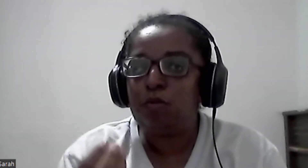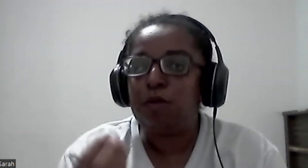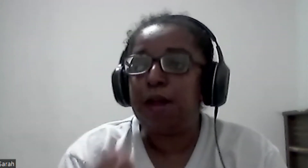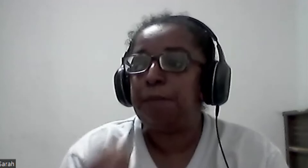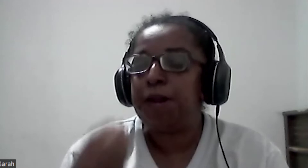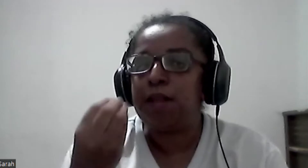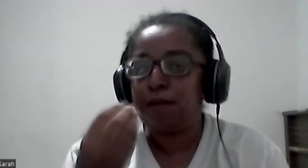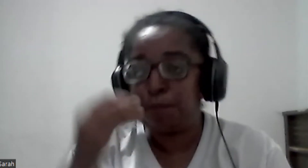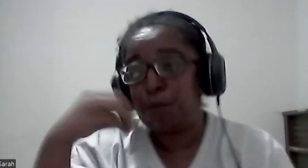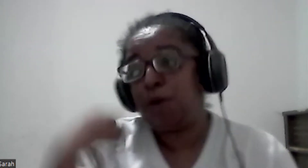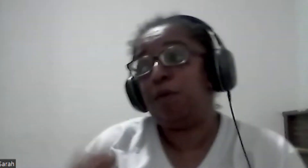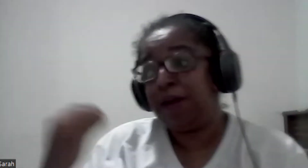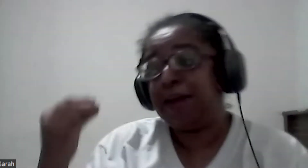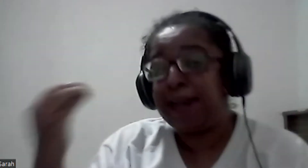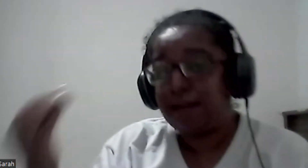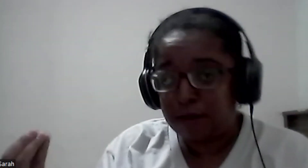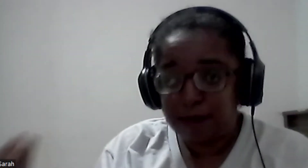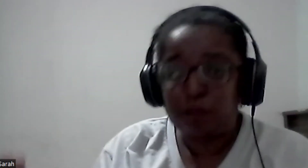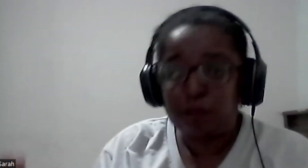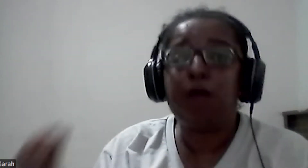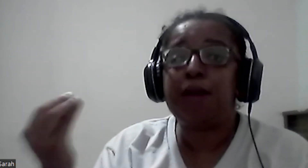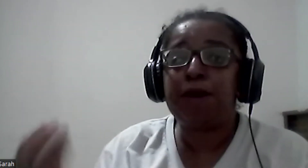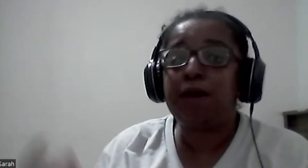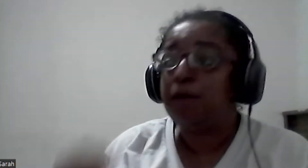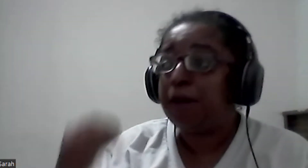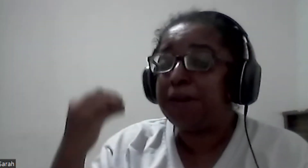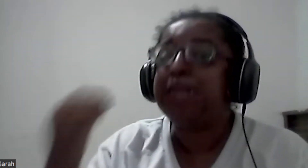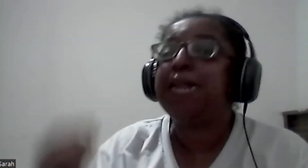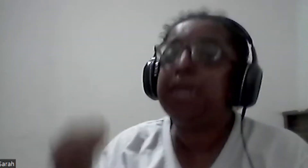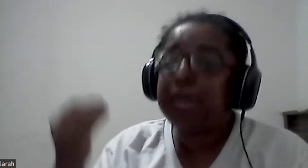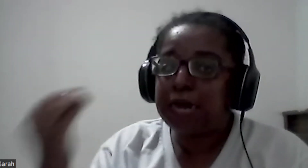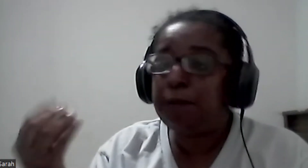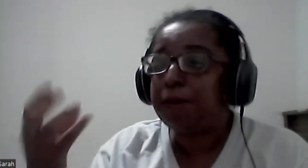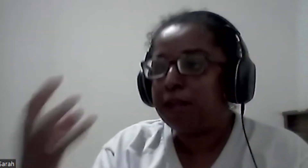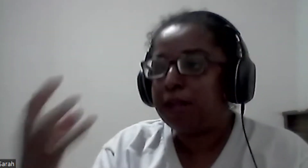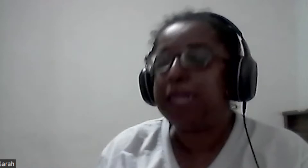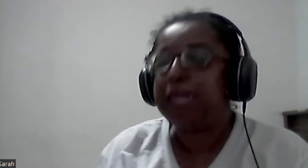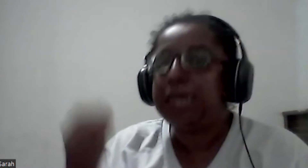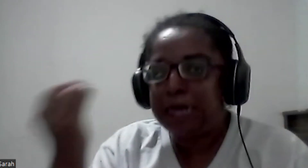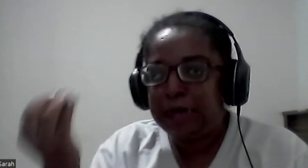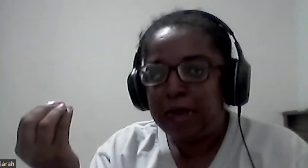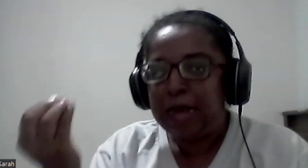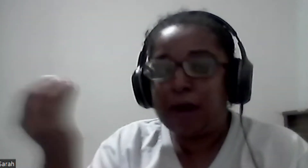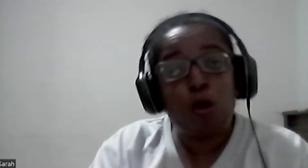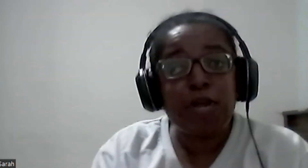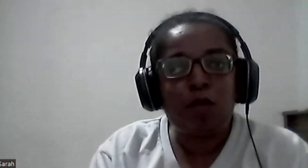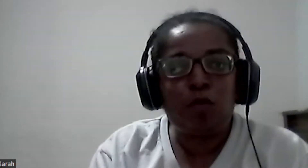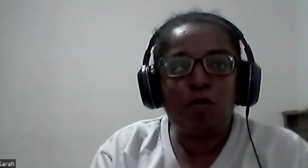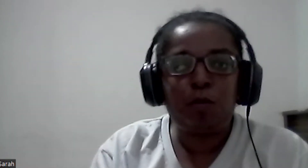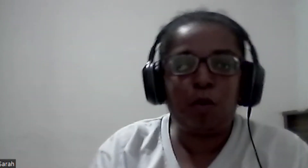ele precisa, em relação à tradução e interpretação, ele precisa entender, ele precisa se sentir acolhido. No momento